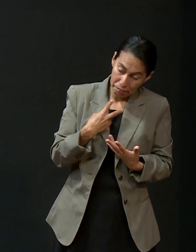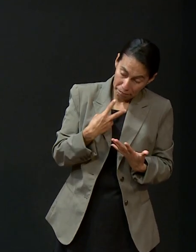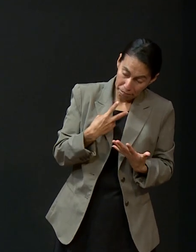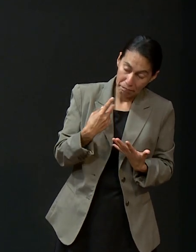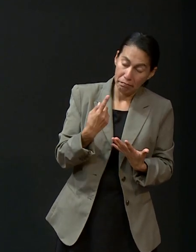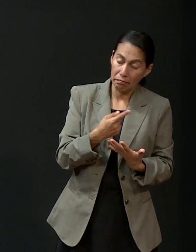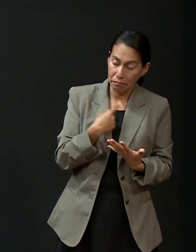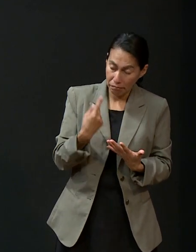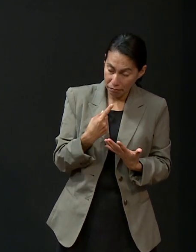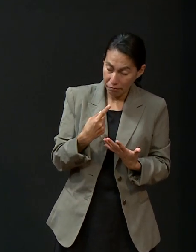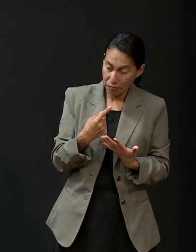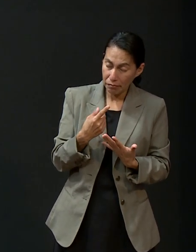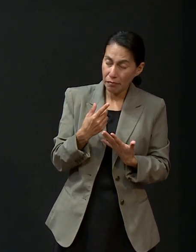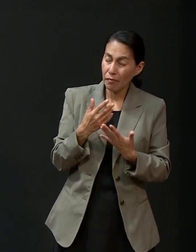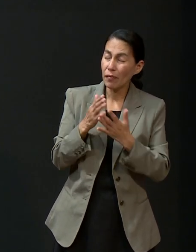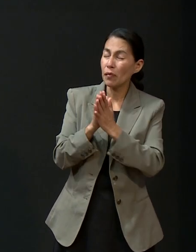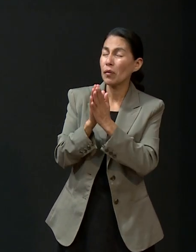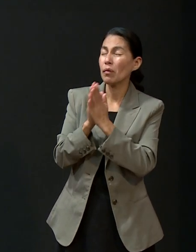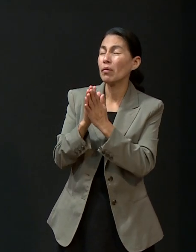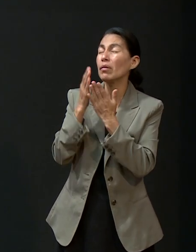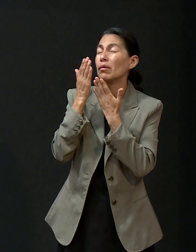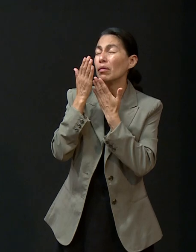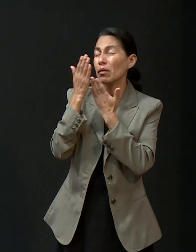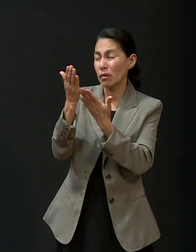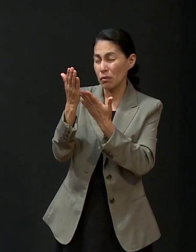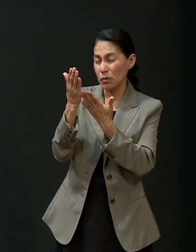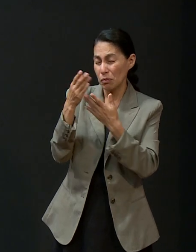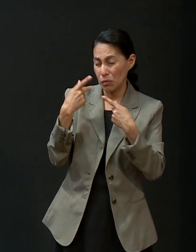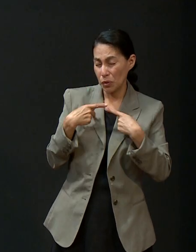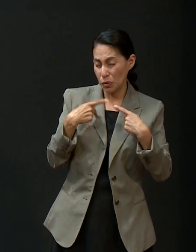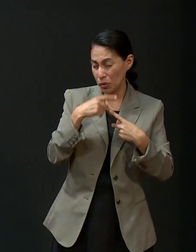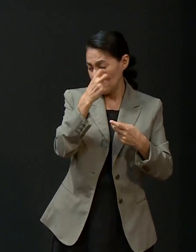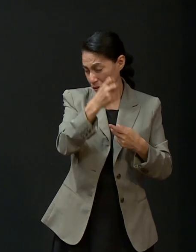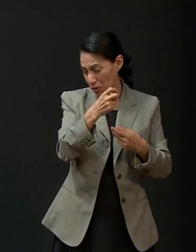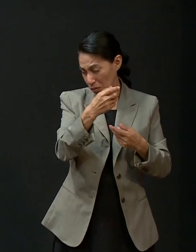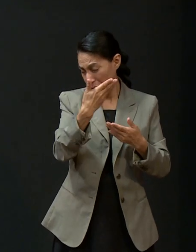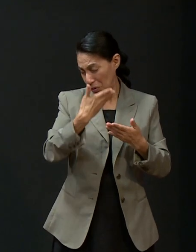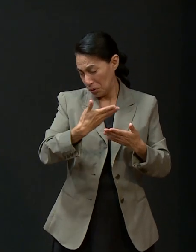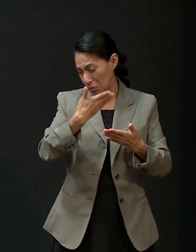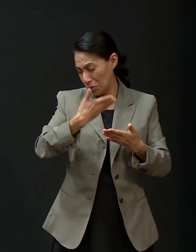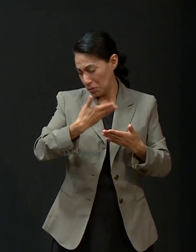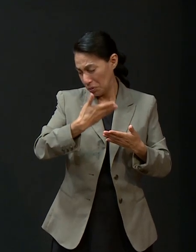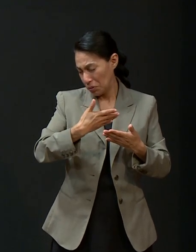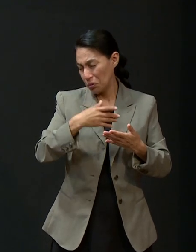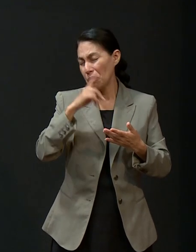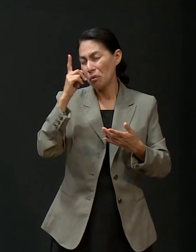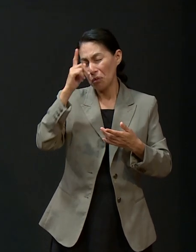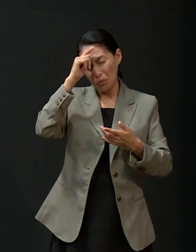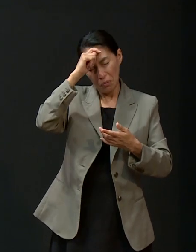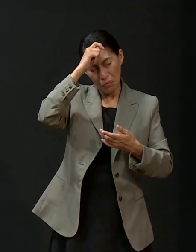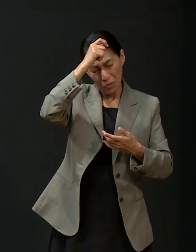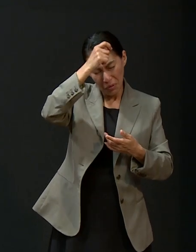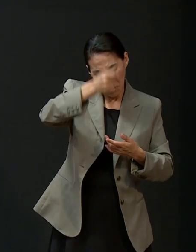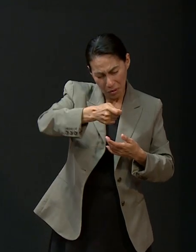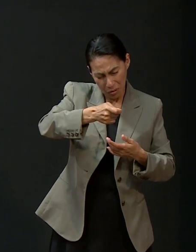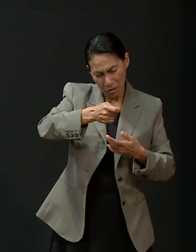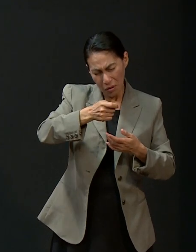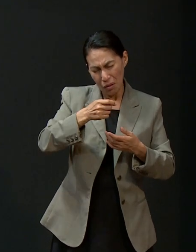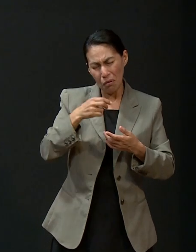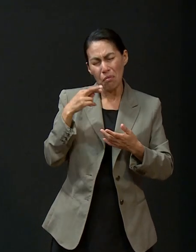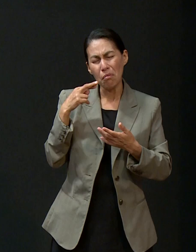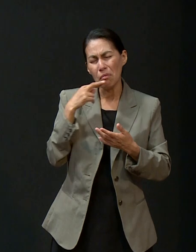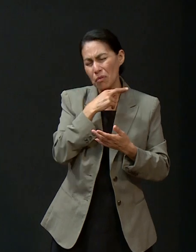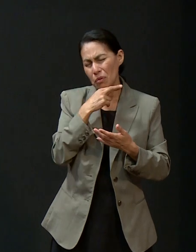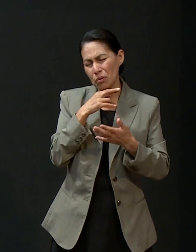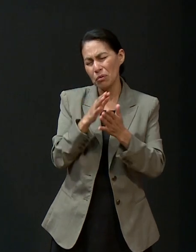Venimos hoy A pedirte Que bendiga Las personas Que hicieron Estos pedidos De oraciones Tú